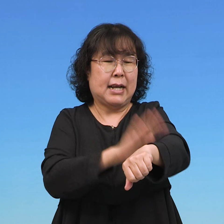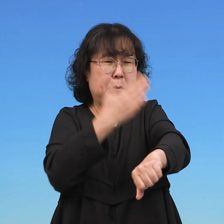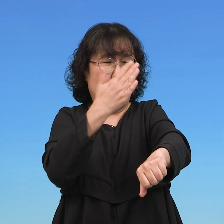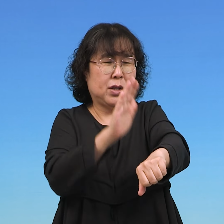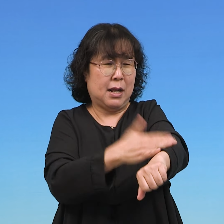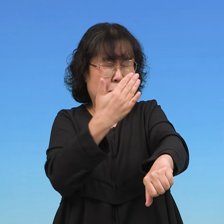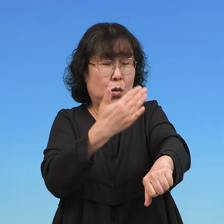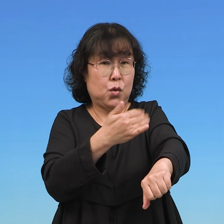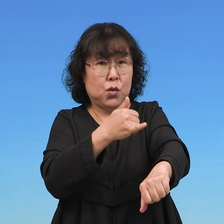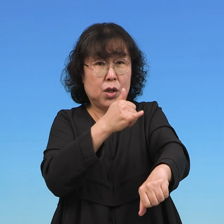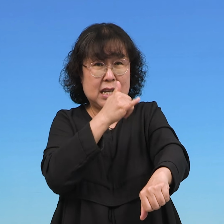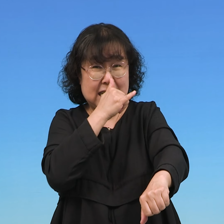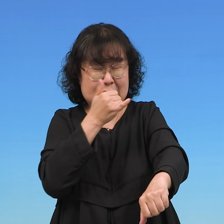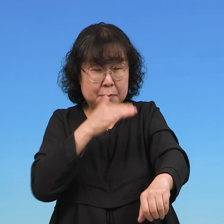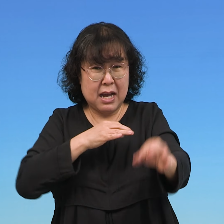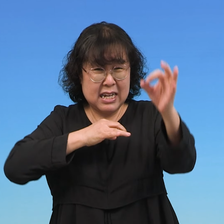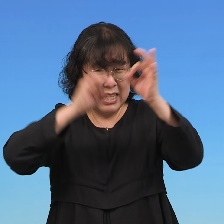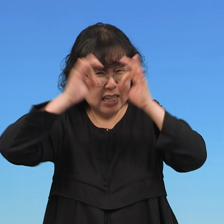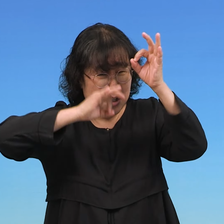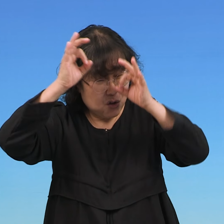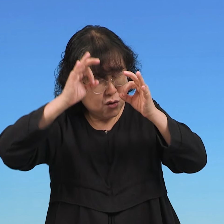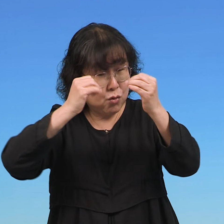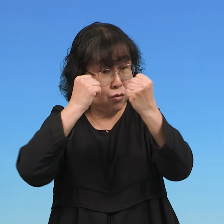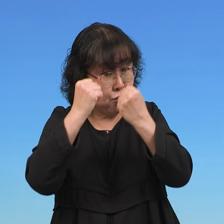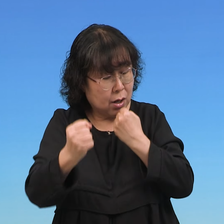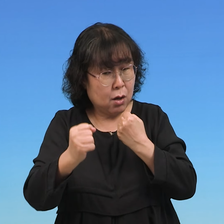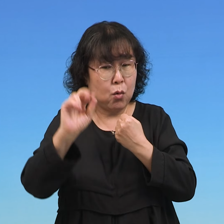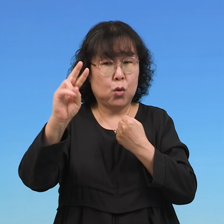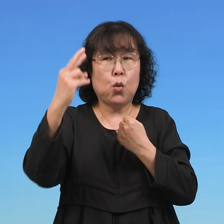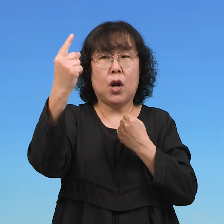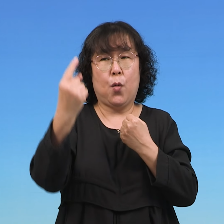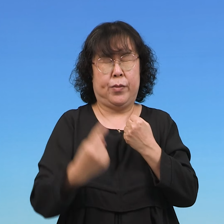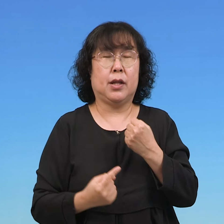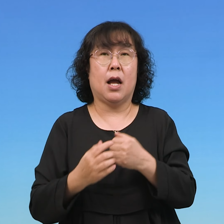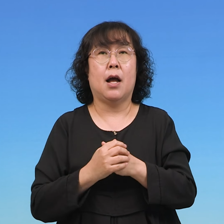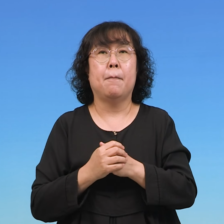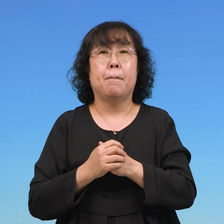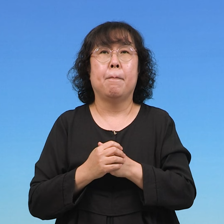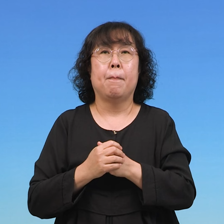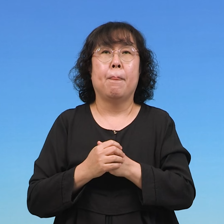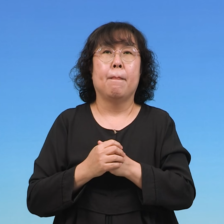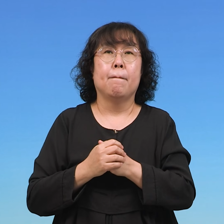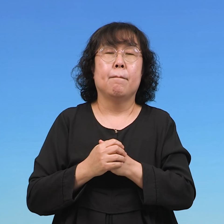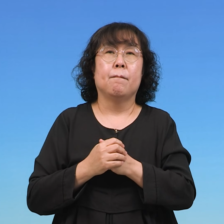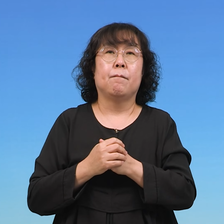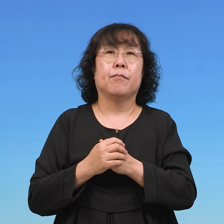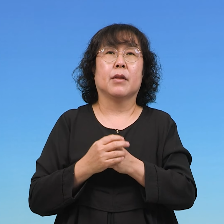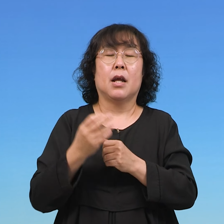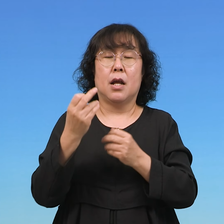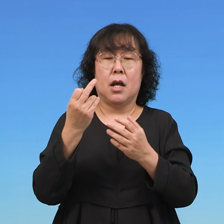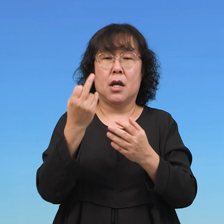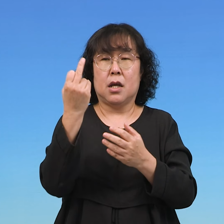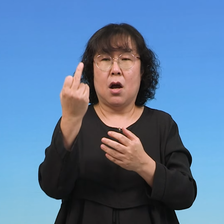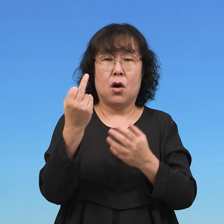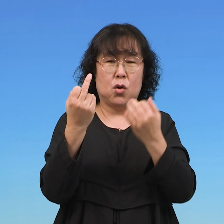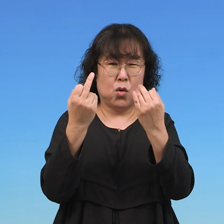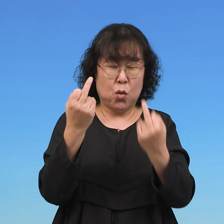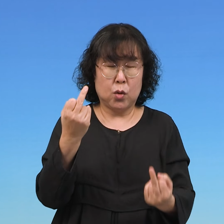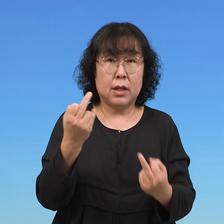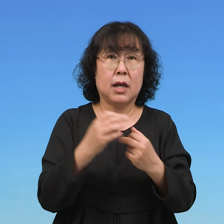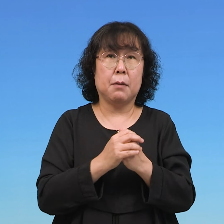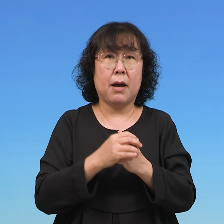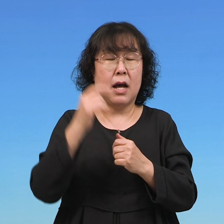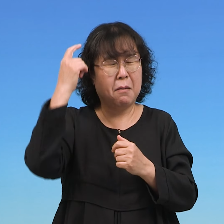많이 계실 텐데요. 뼈대 있는 집에서 자라면 기억나시죠? 저기 건너방에서 그냥 형하고 동생이